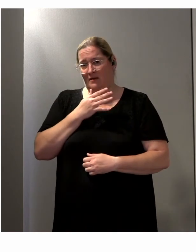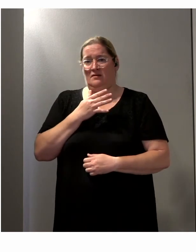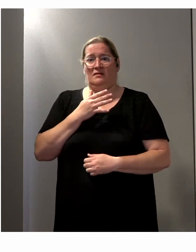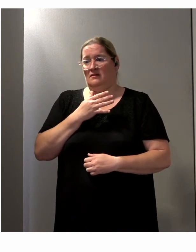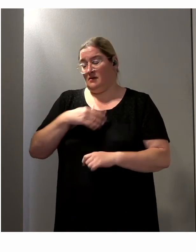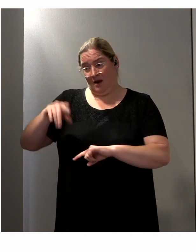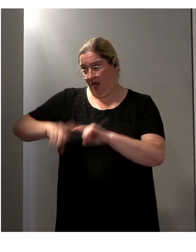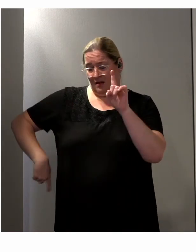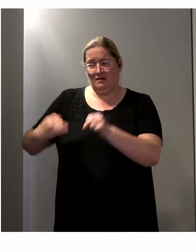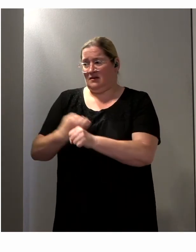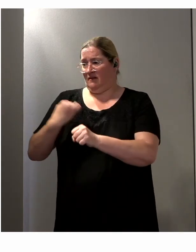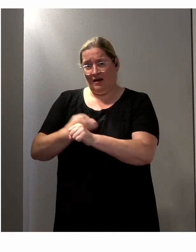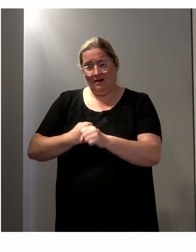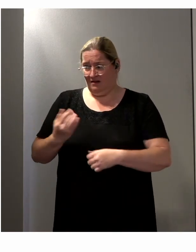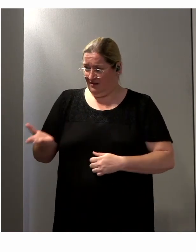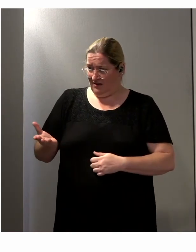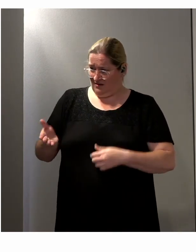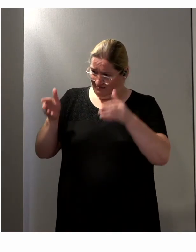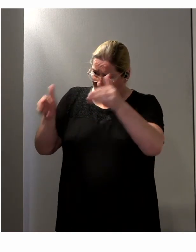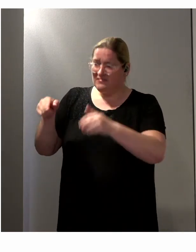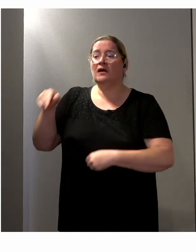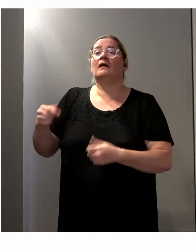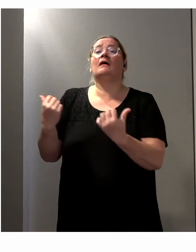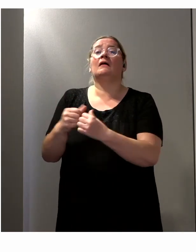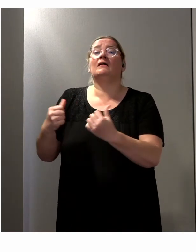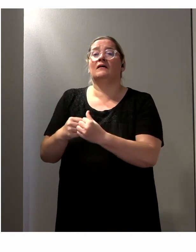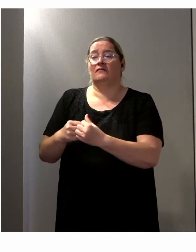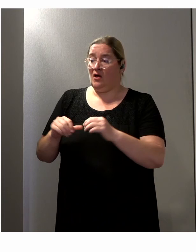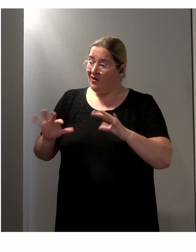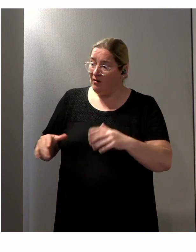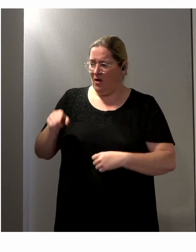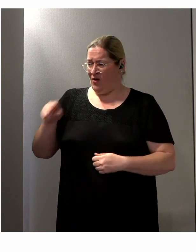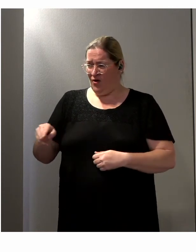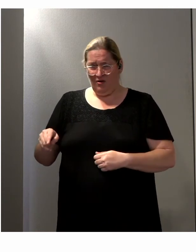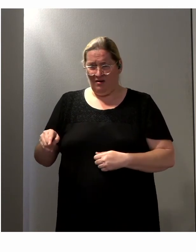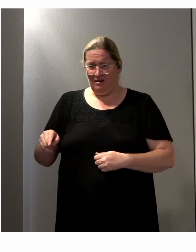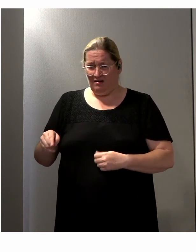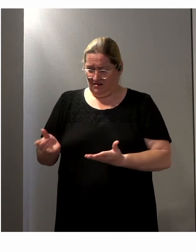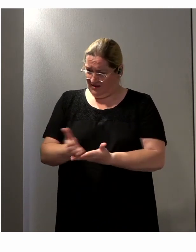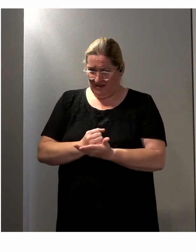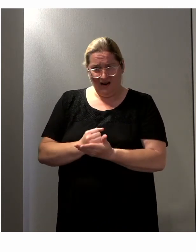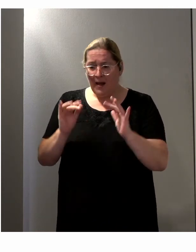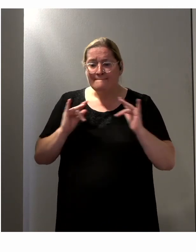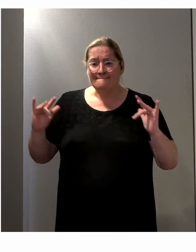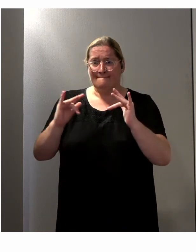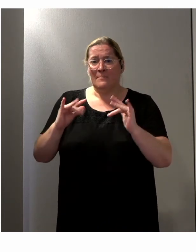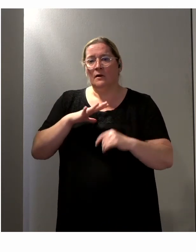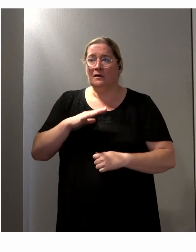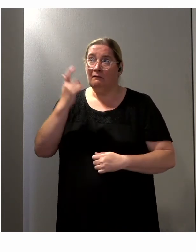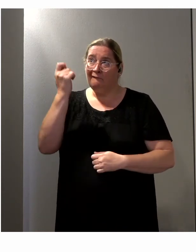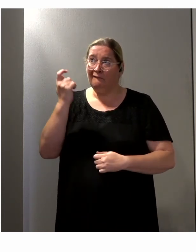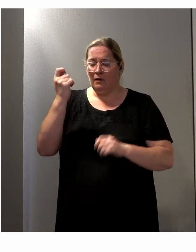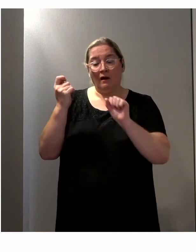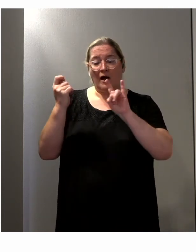activité professionnelle, et donc n'ont droit à rien aujourd'hui, si ce n'est qu'à l'AAH, et encore, parce